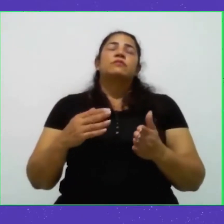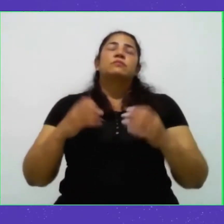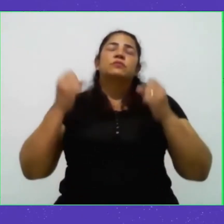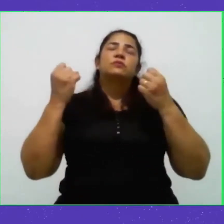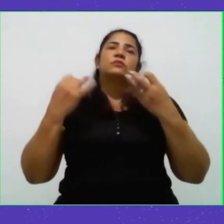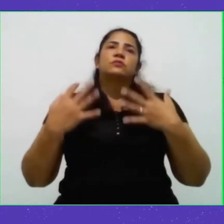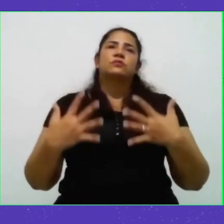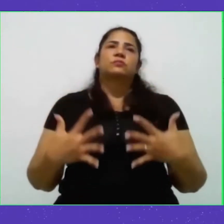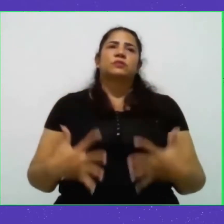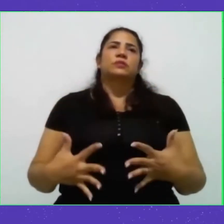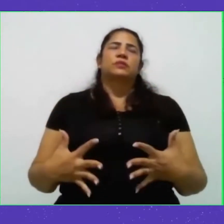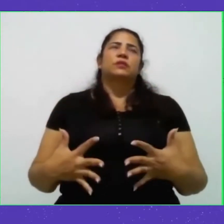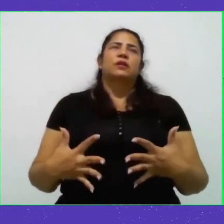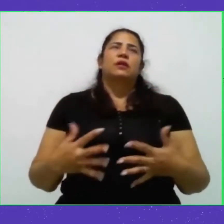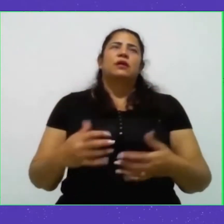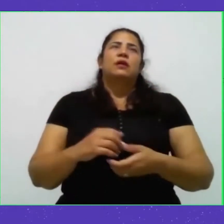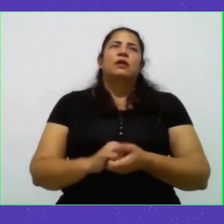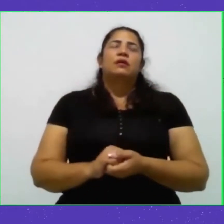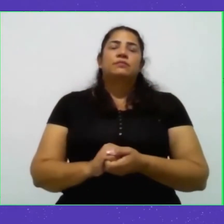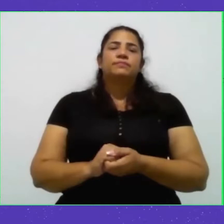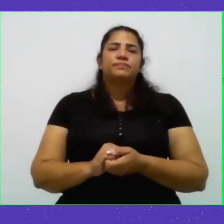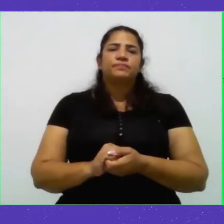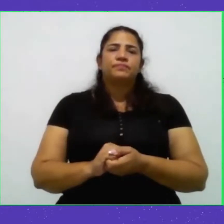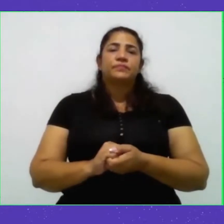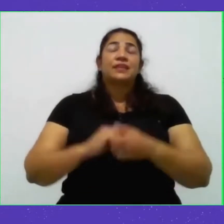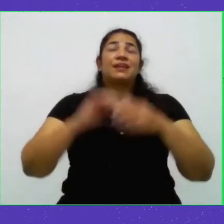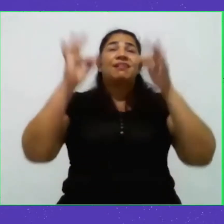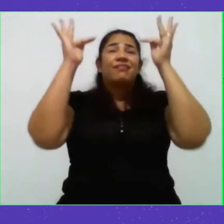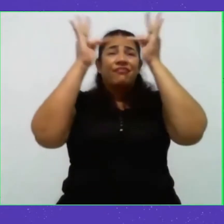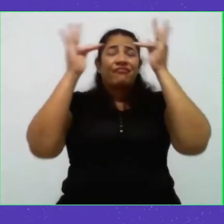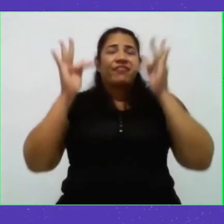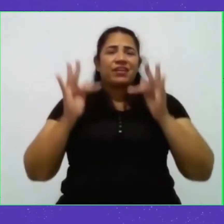3, bem-aventurados, vou ler aqui,